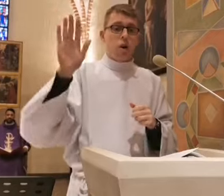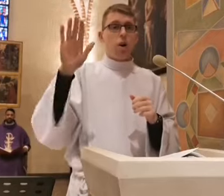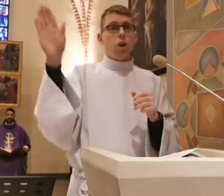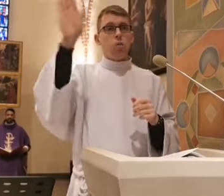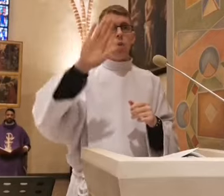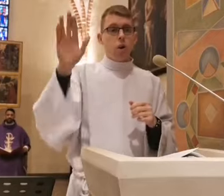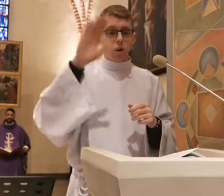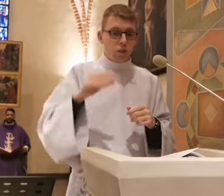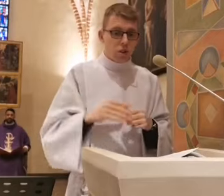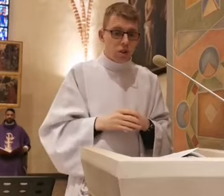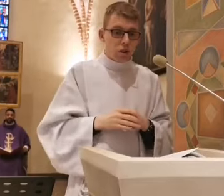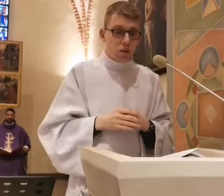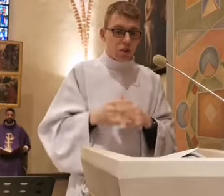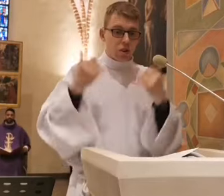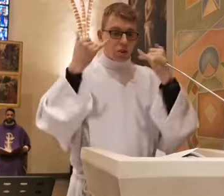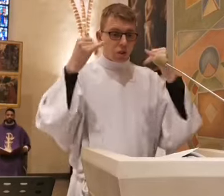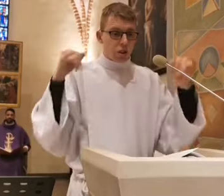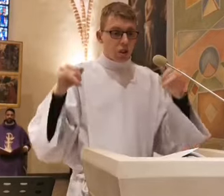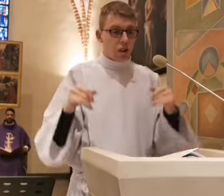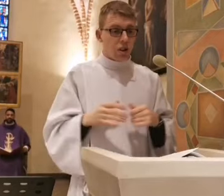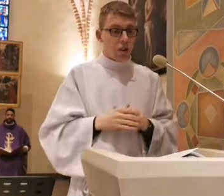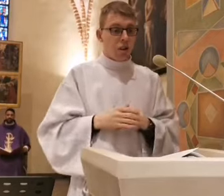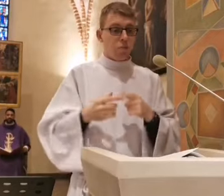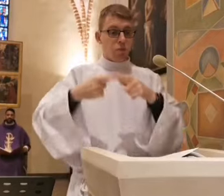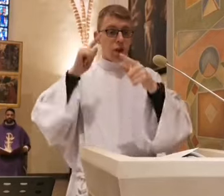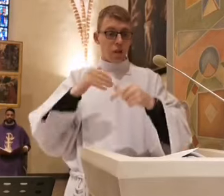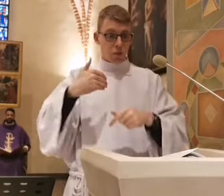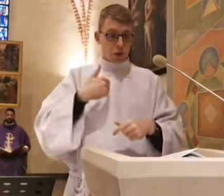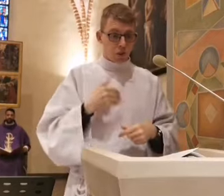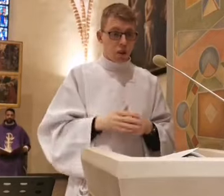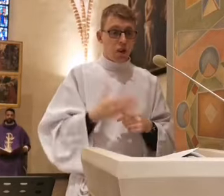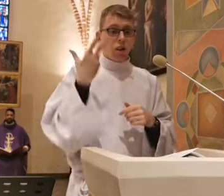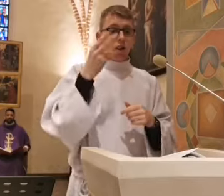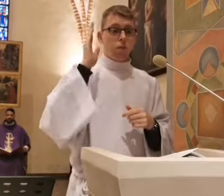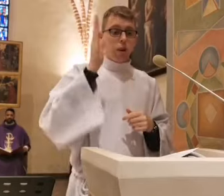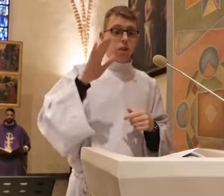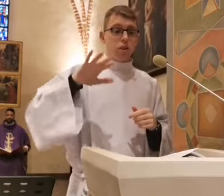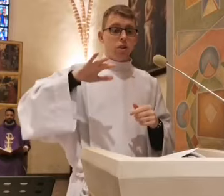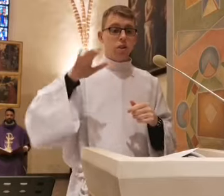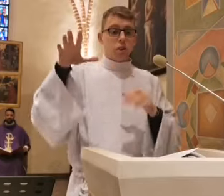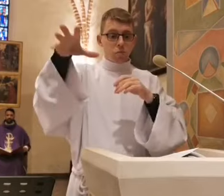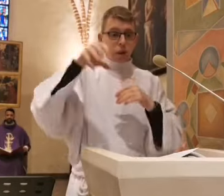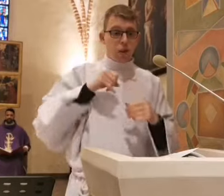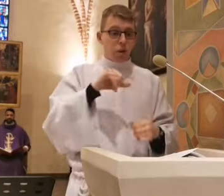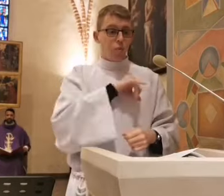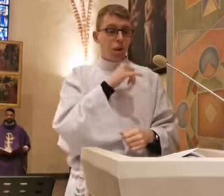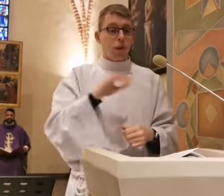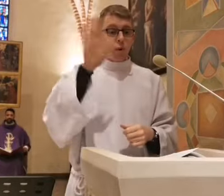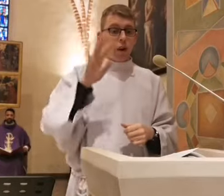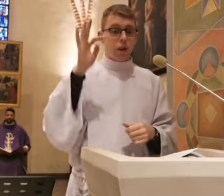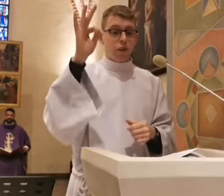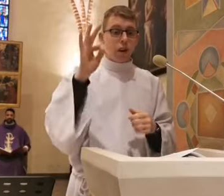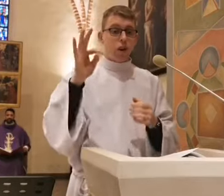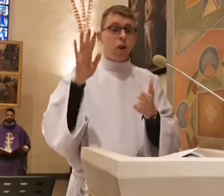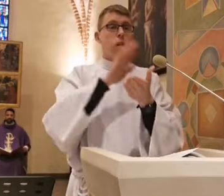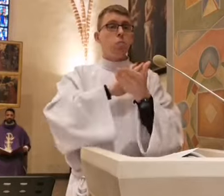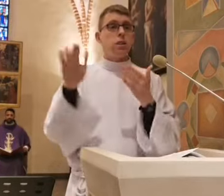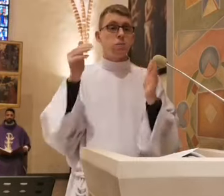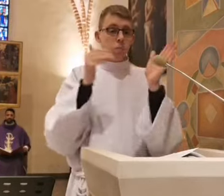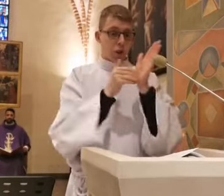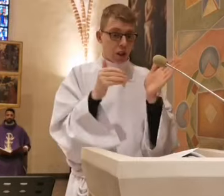miał bogów cudzych innych przede mną. Nie będziesz brał imienia Boga